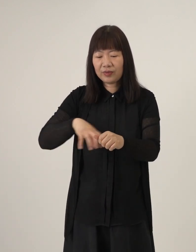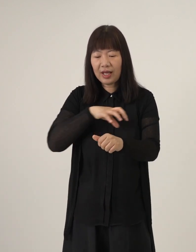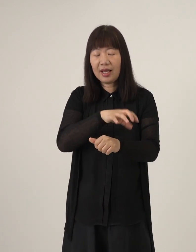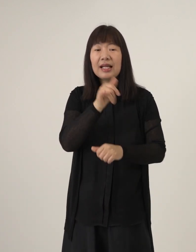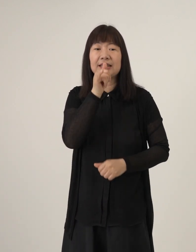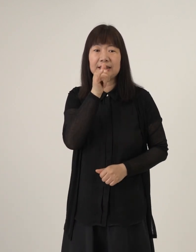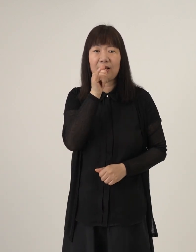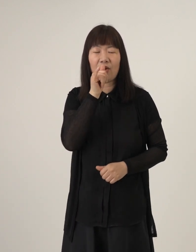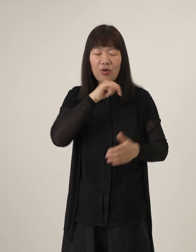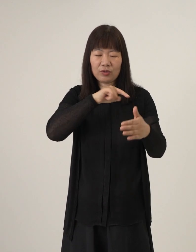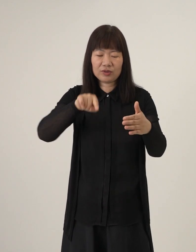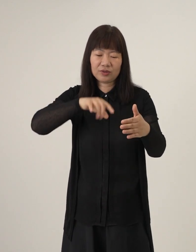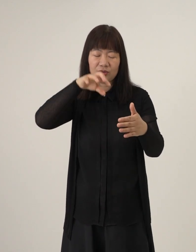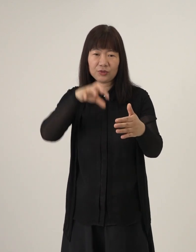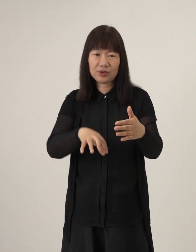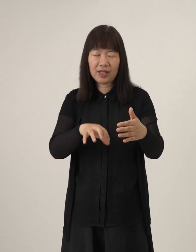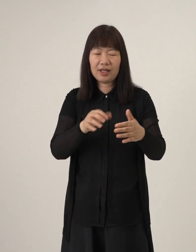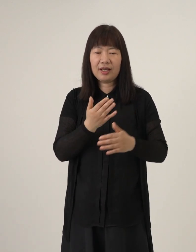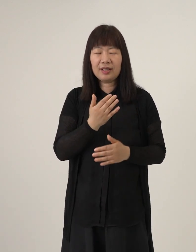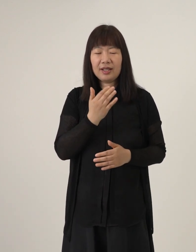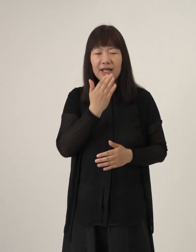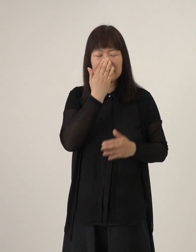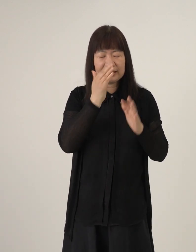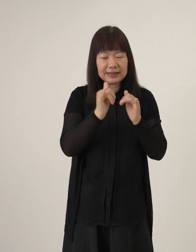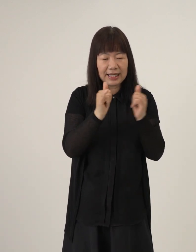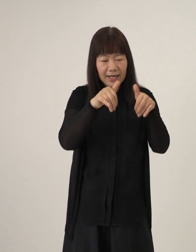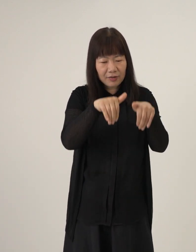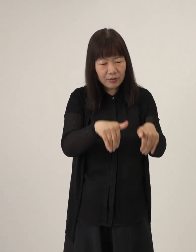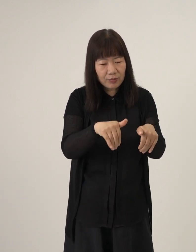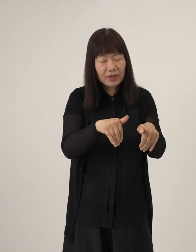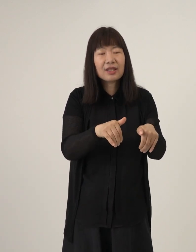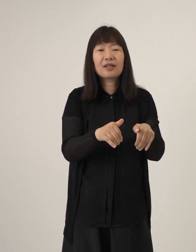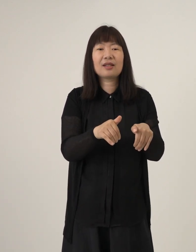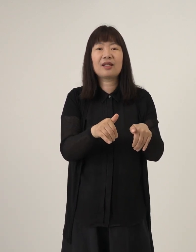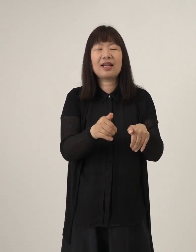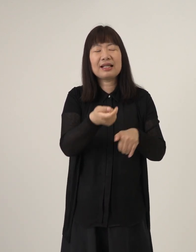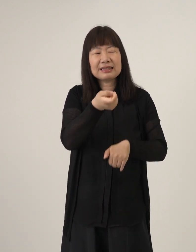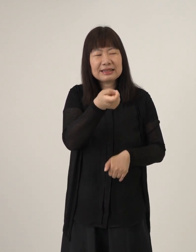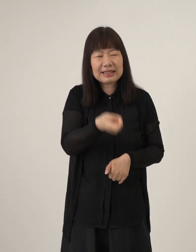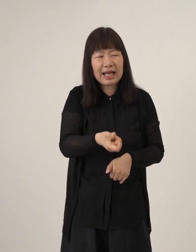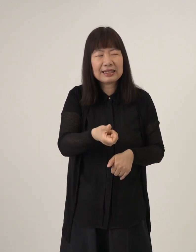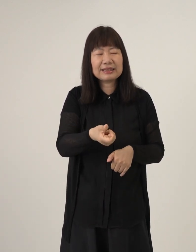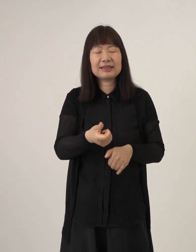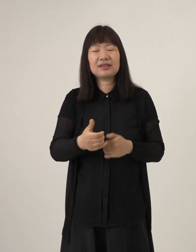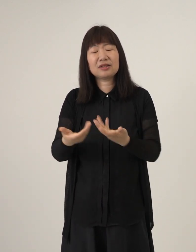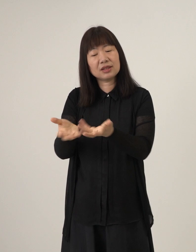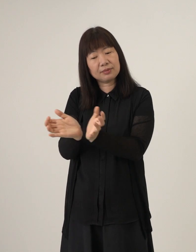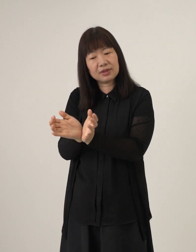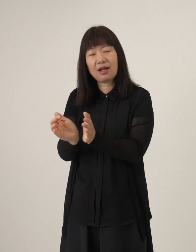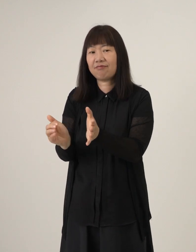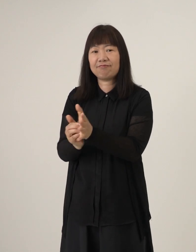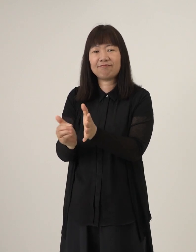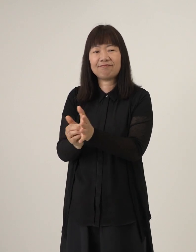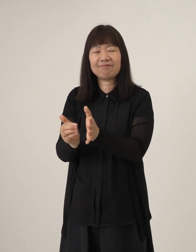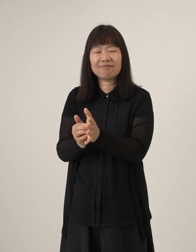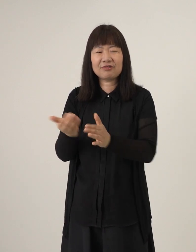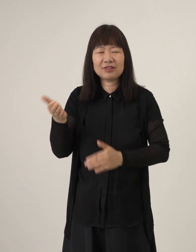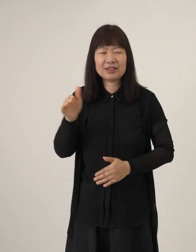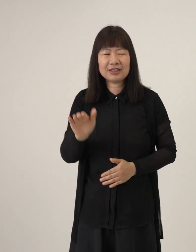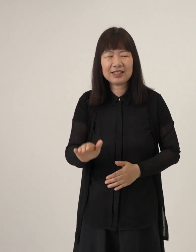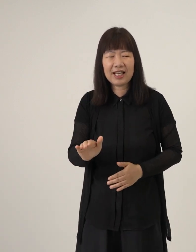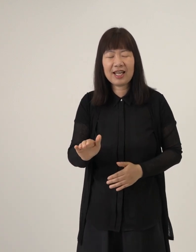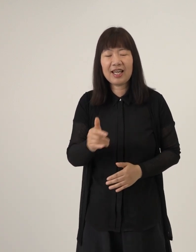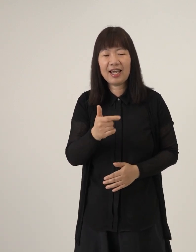게고 그중에 히브리 노예들은 극히 작은 집단에 불과해요. 그런데